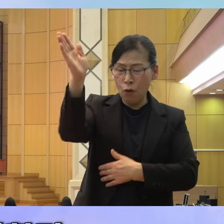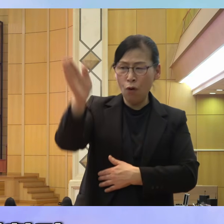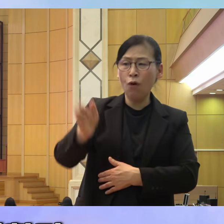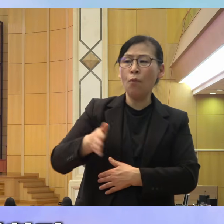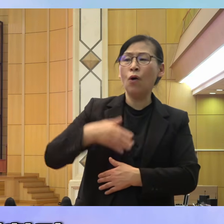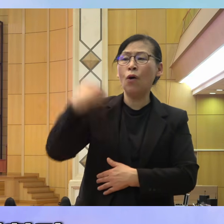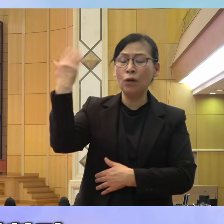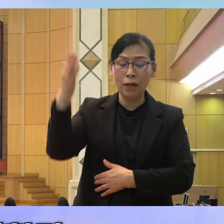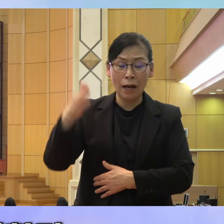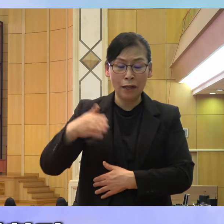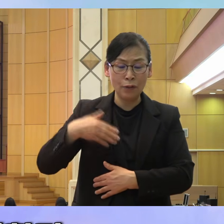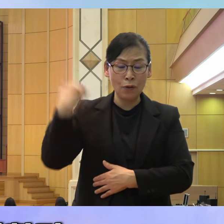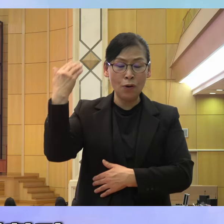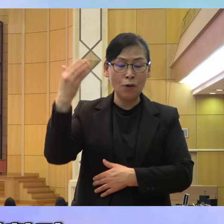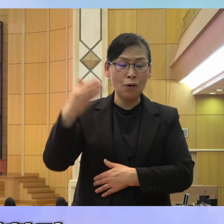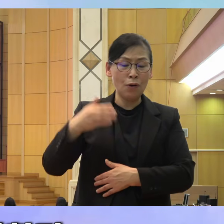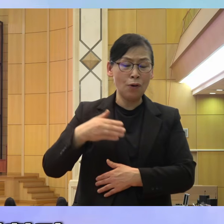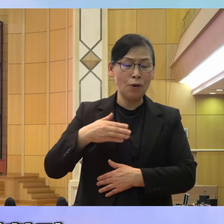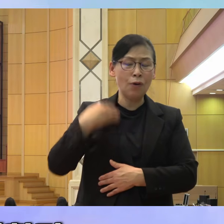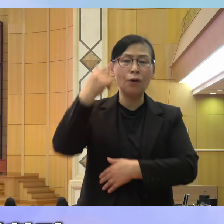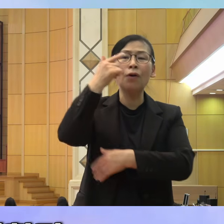장래일 더 몰라요.